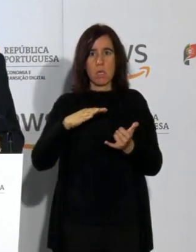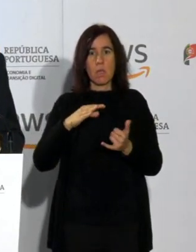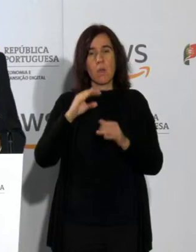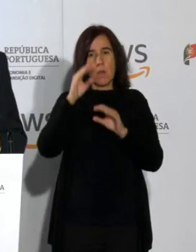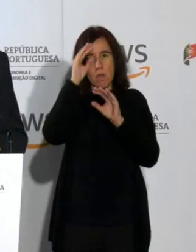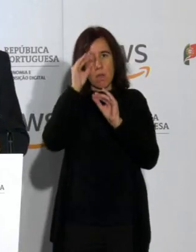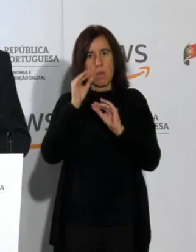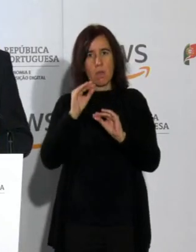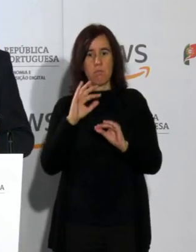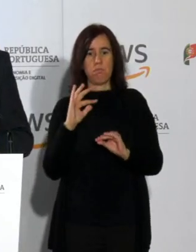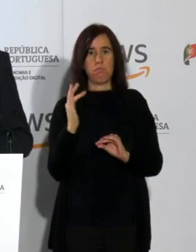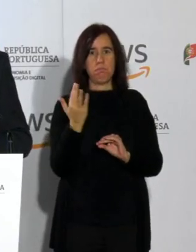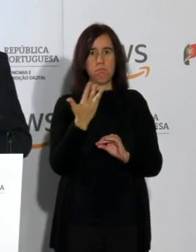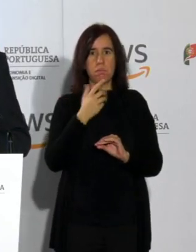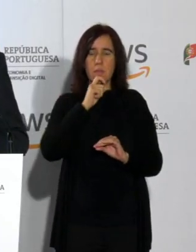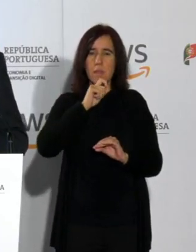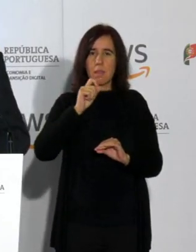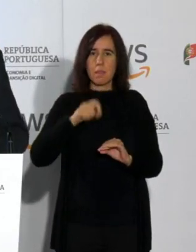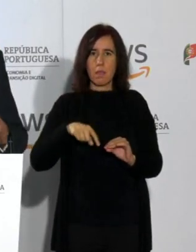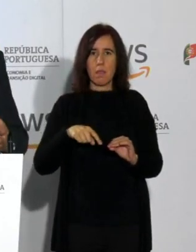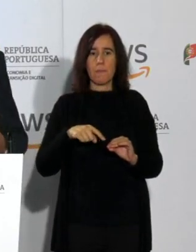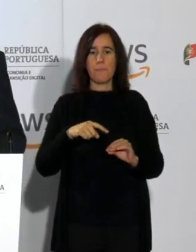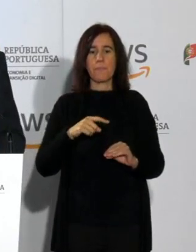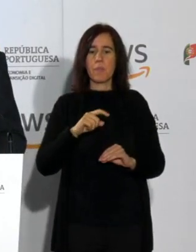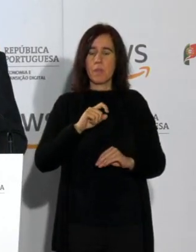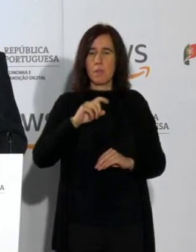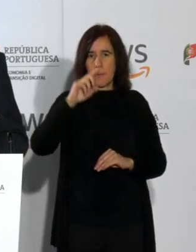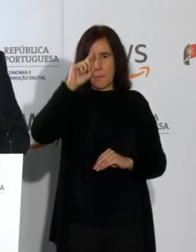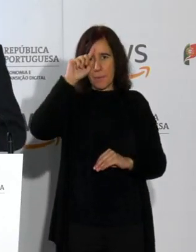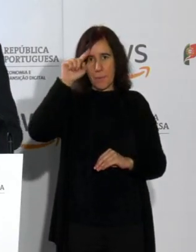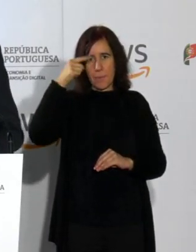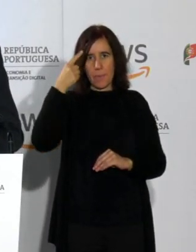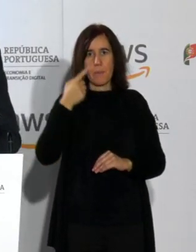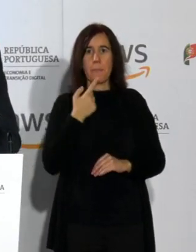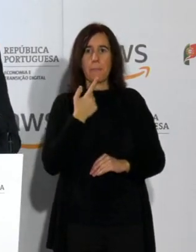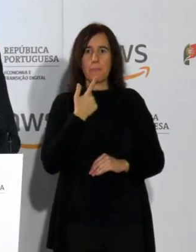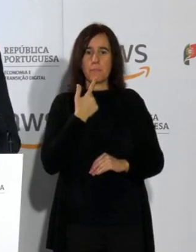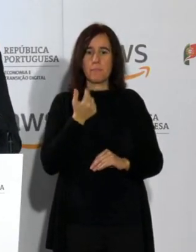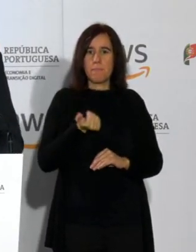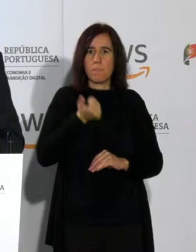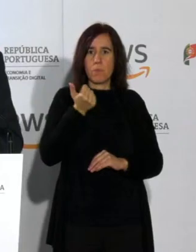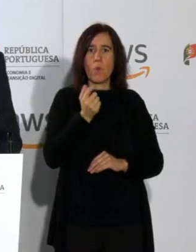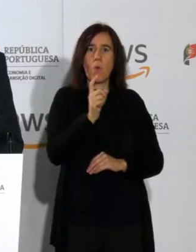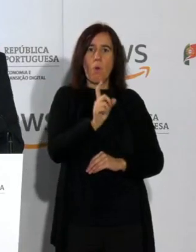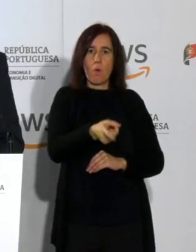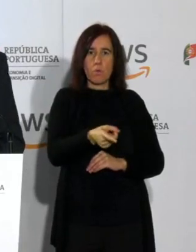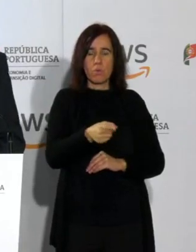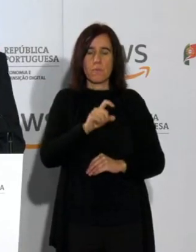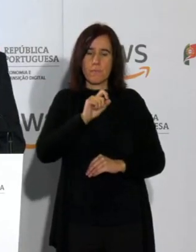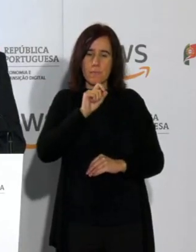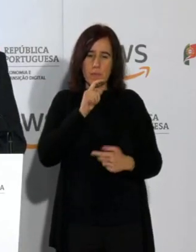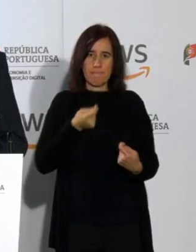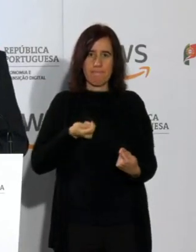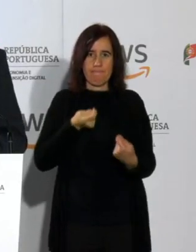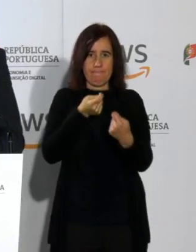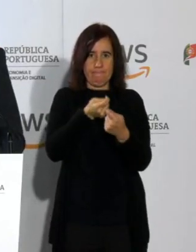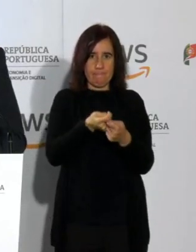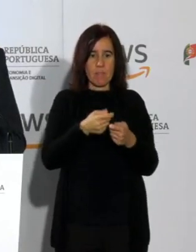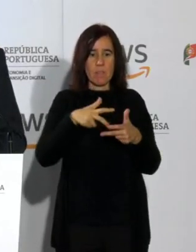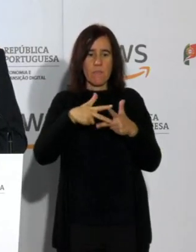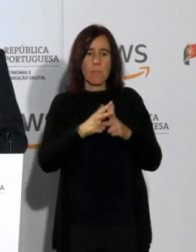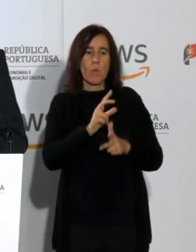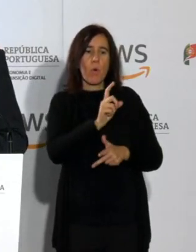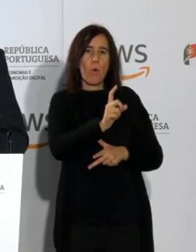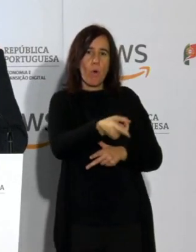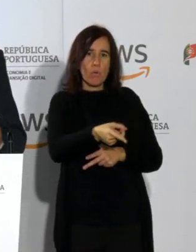formadores, possam ser capazes de perceber melhor qual o alcance, qual as